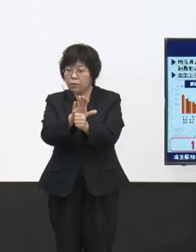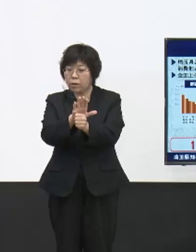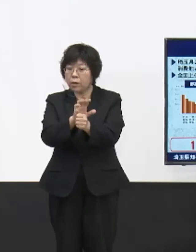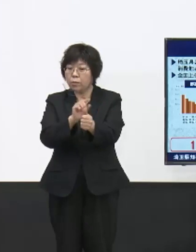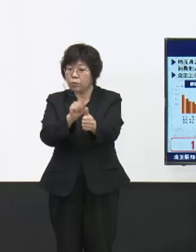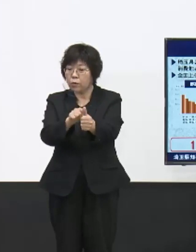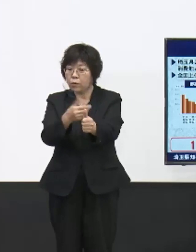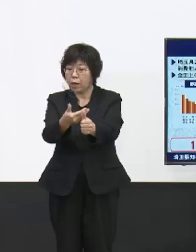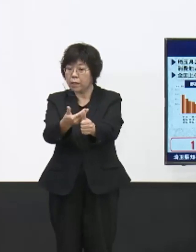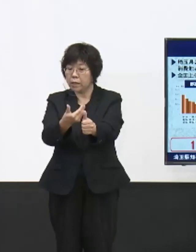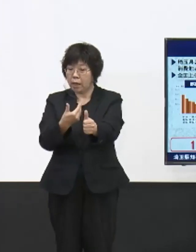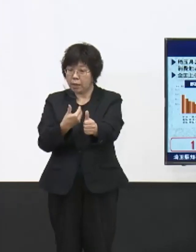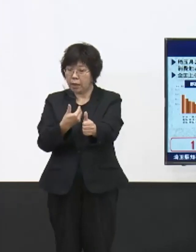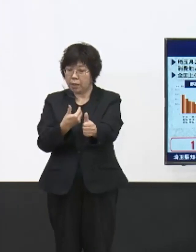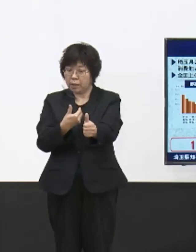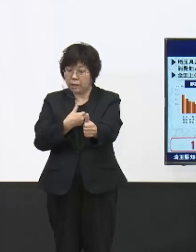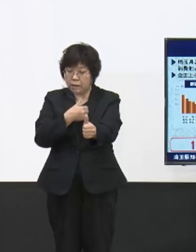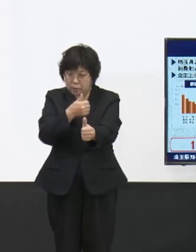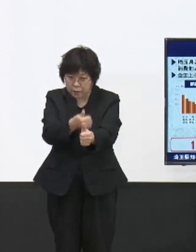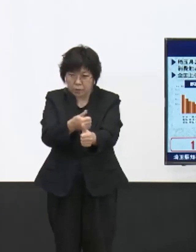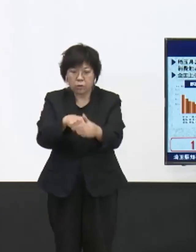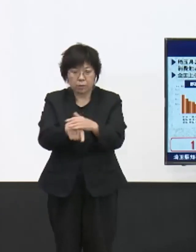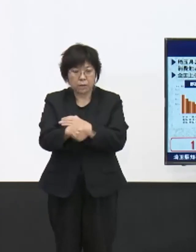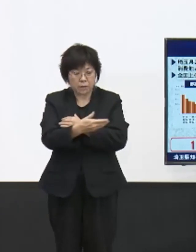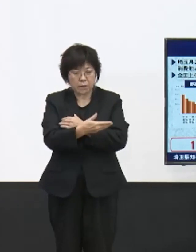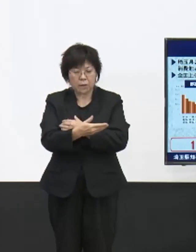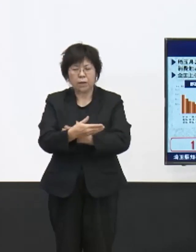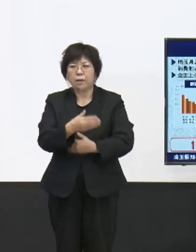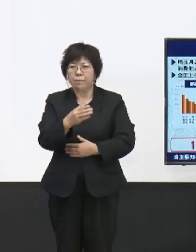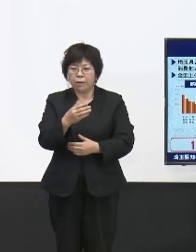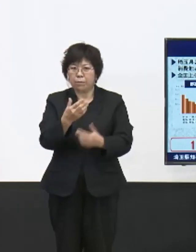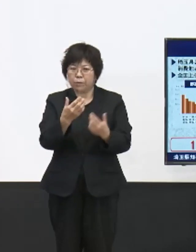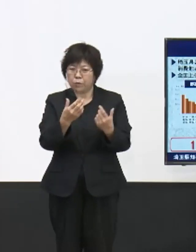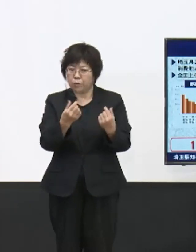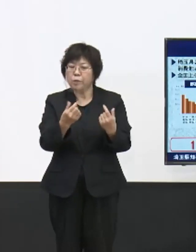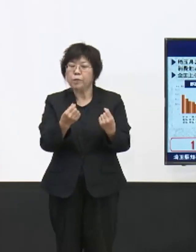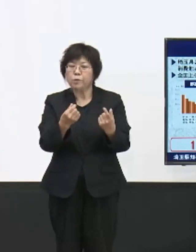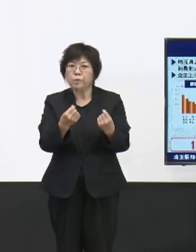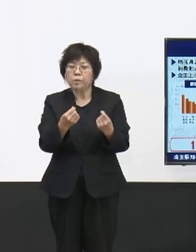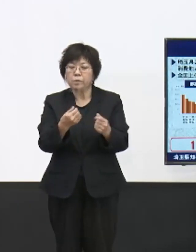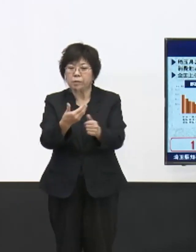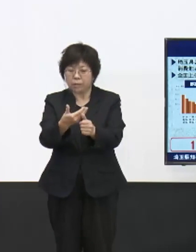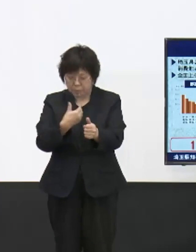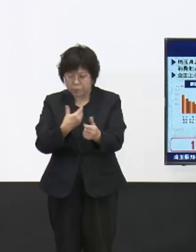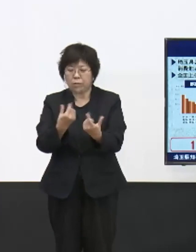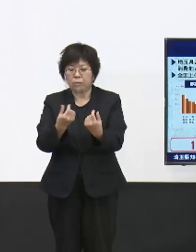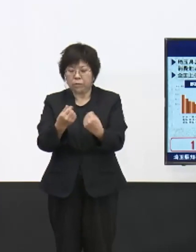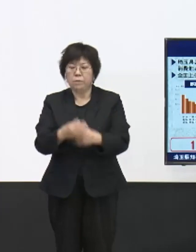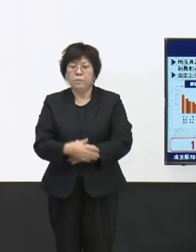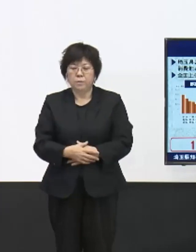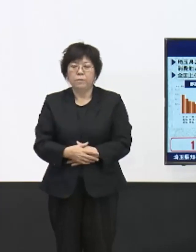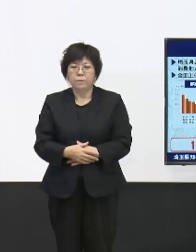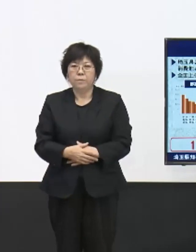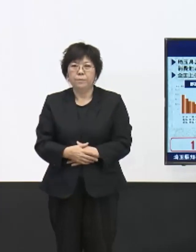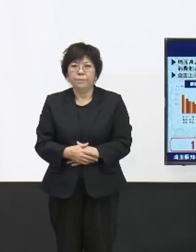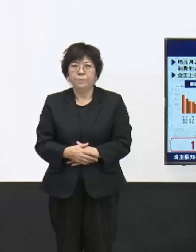頼があったことについて言ったという、そういうことでよろしいですか。 受けてそうですね。はい、そうです、はい、 ありがとうございます。